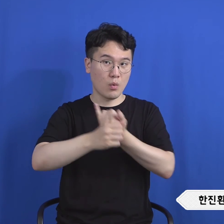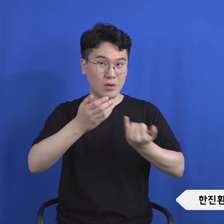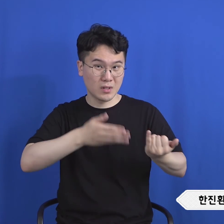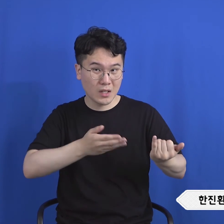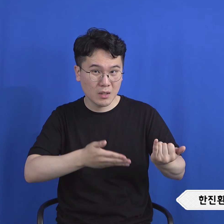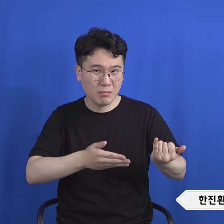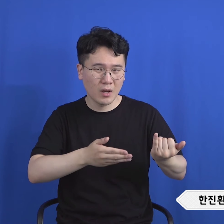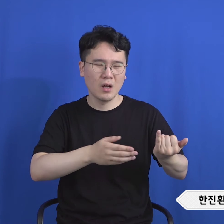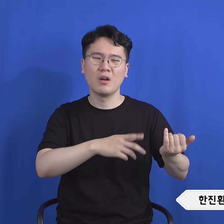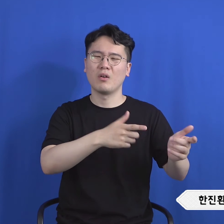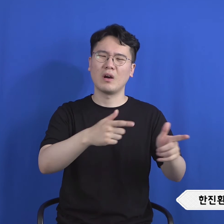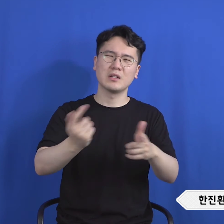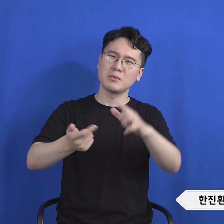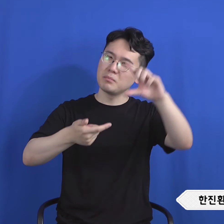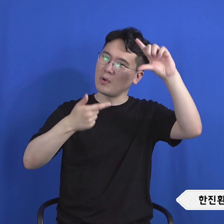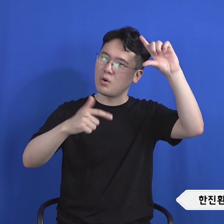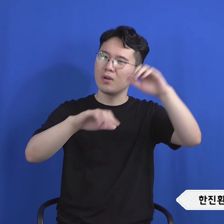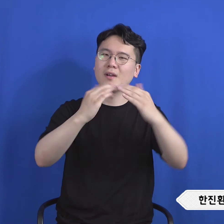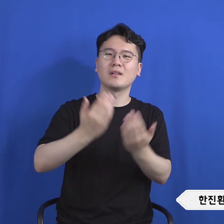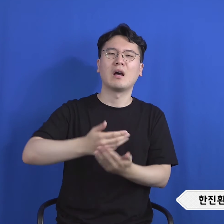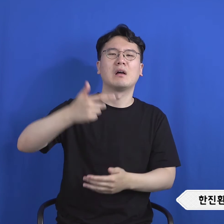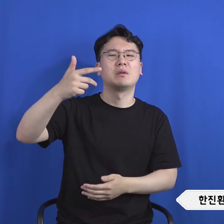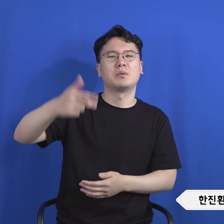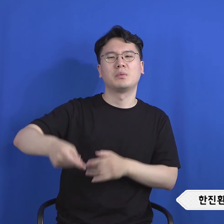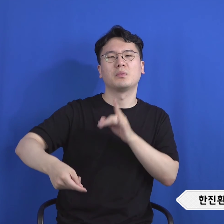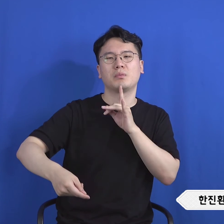권사님 다 똥일 뿐입니다.